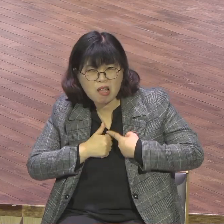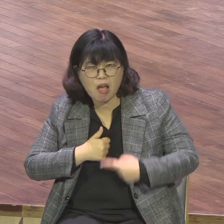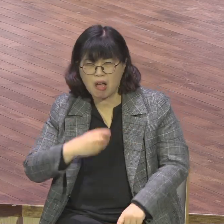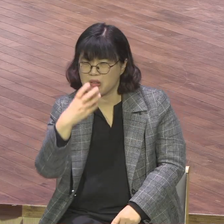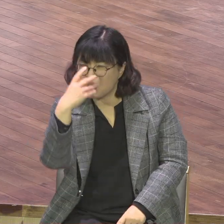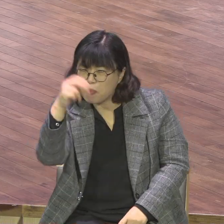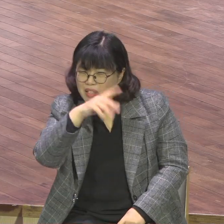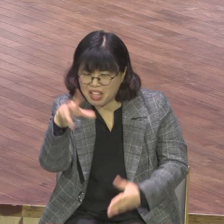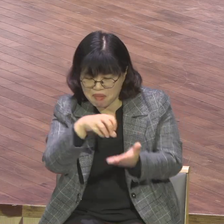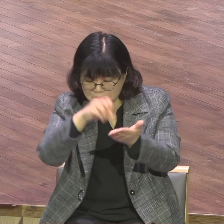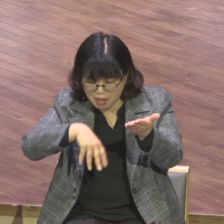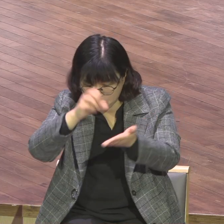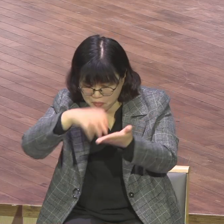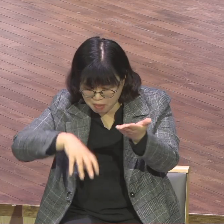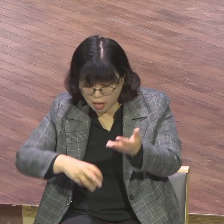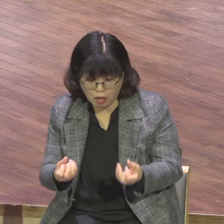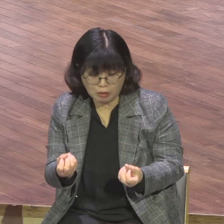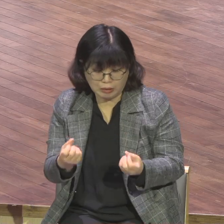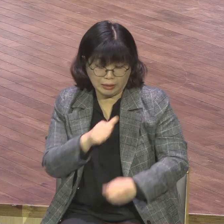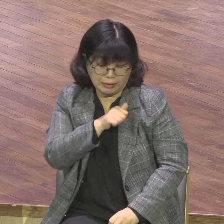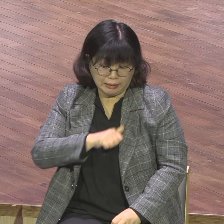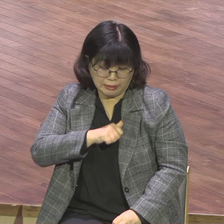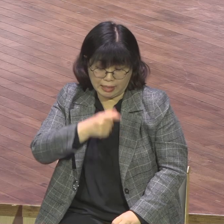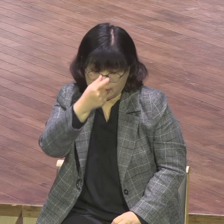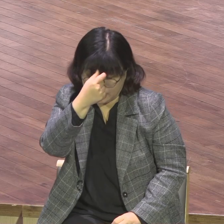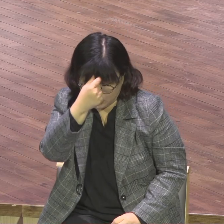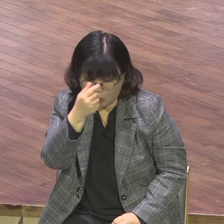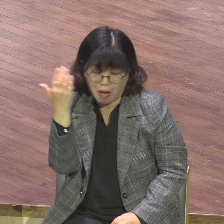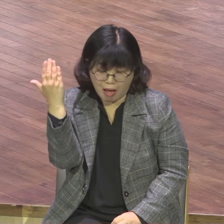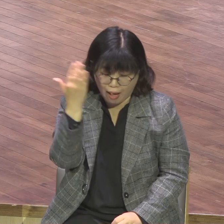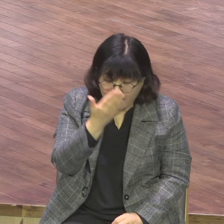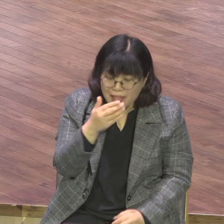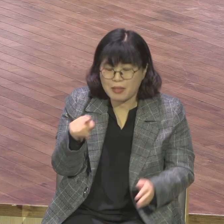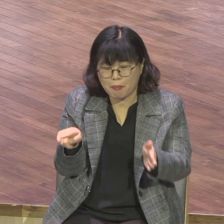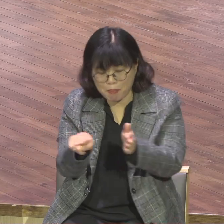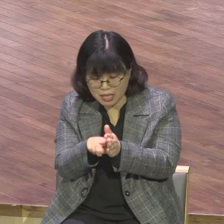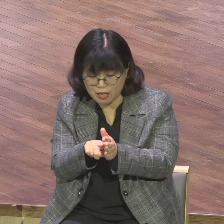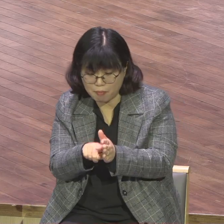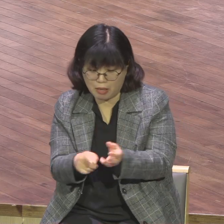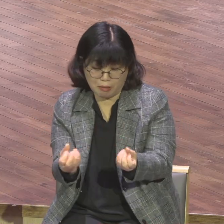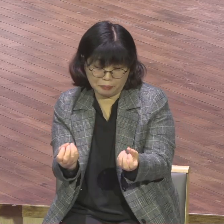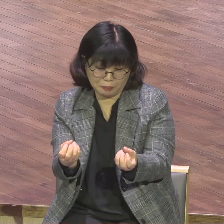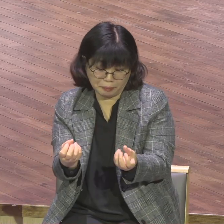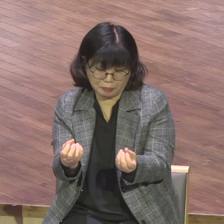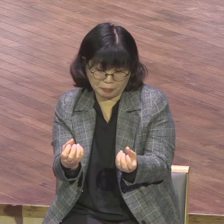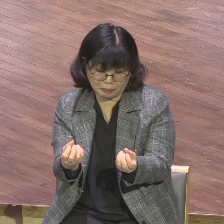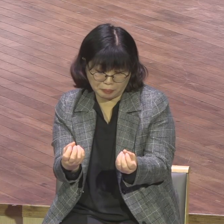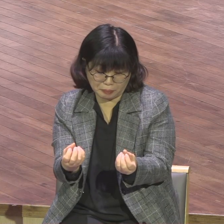예수 그리스도의 십자가를 통해서 나타난 그 사랑차, 복음차.